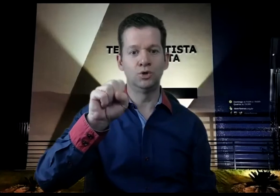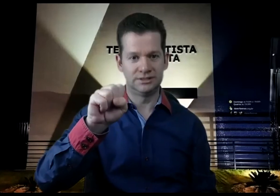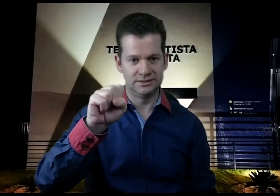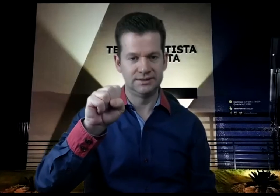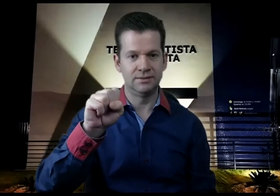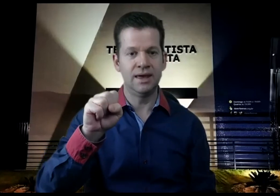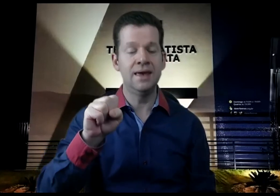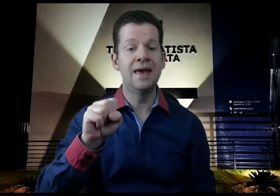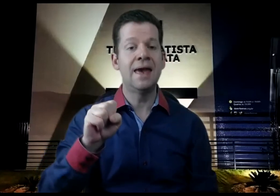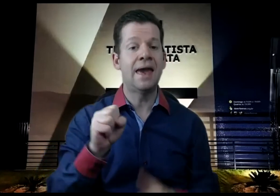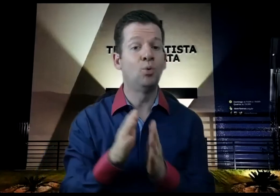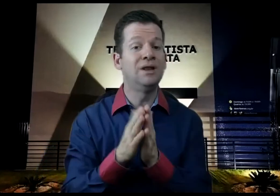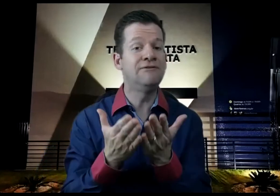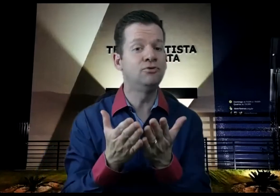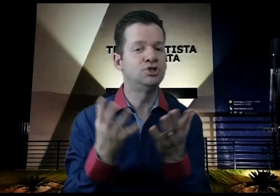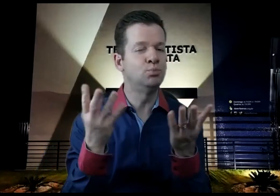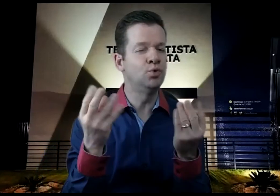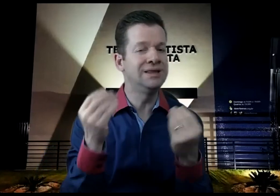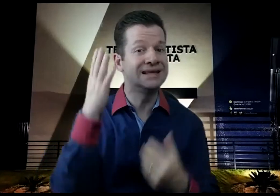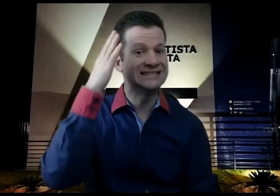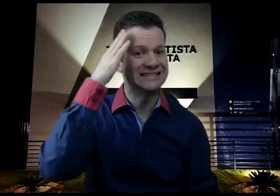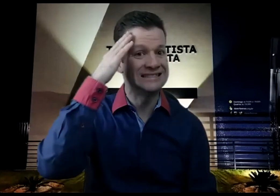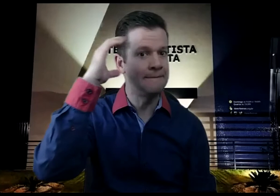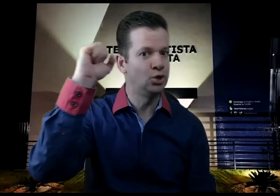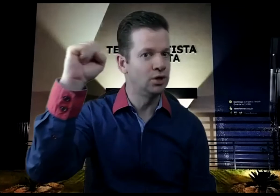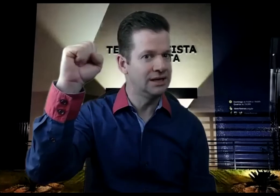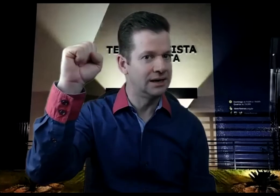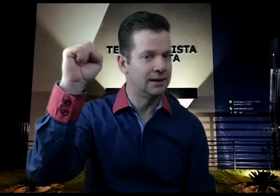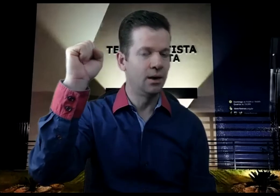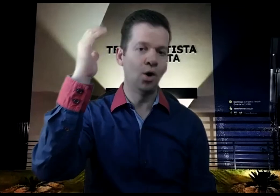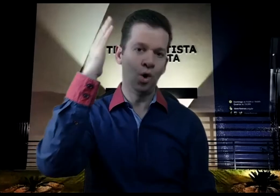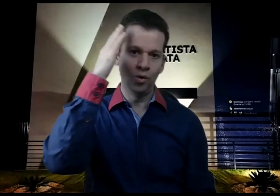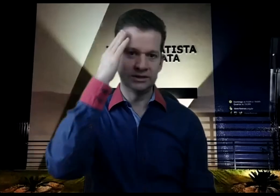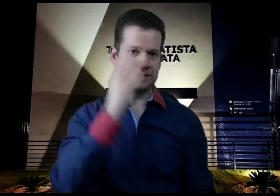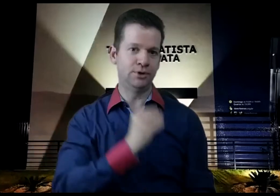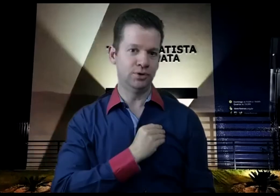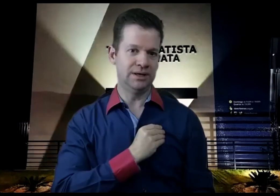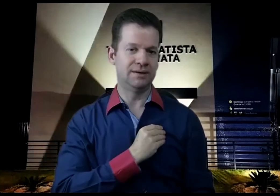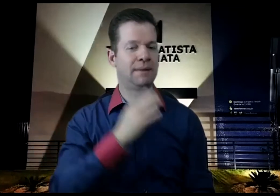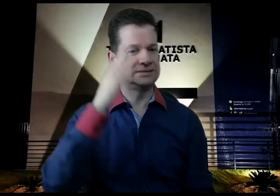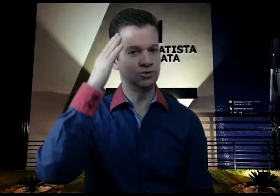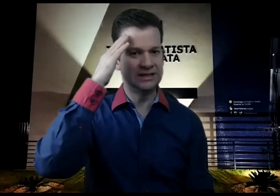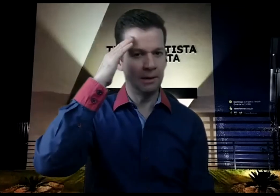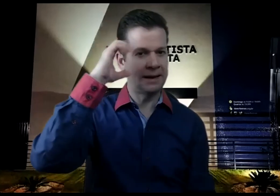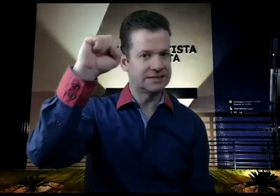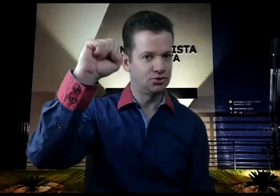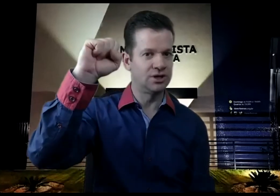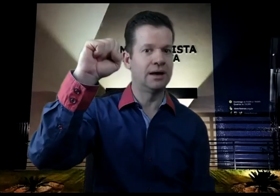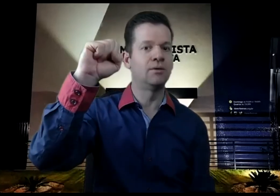Provérbios. Ok? É um livro de muita sabedoria, ou sabedoria, mas o sinal mais tradicional